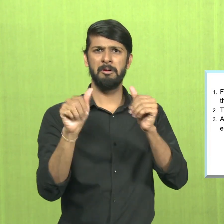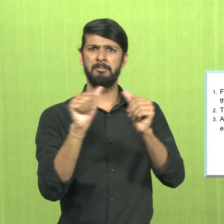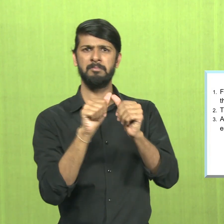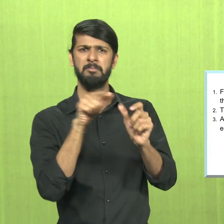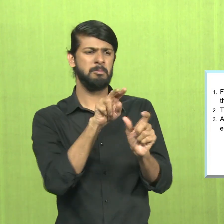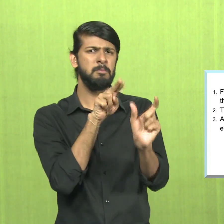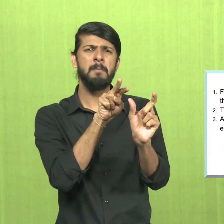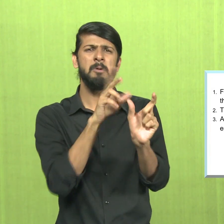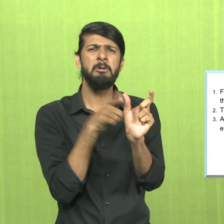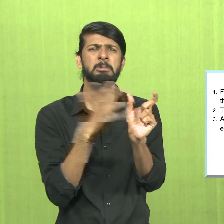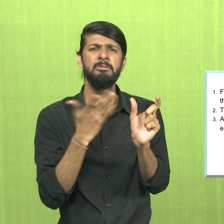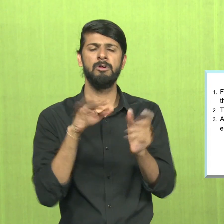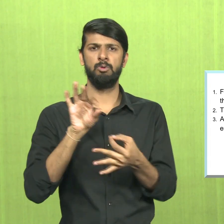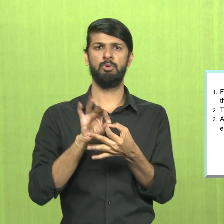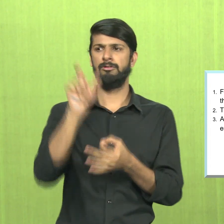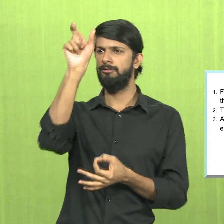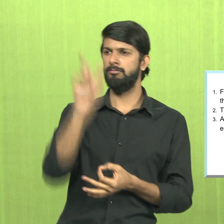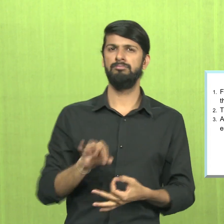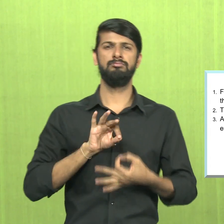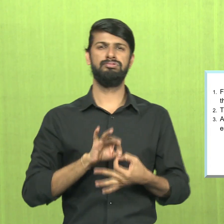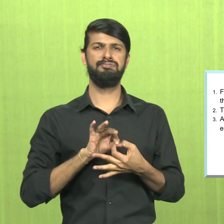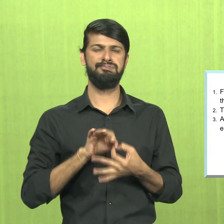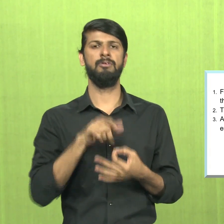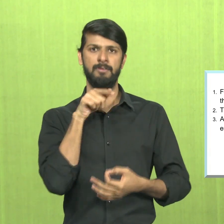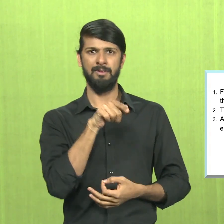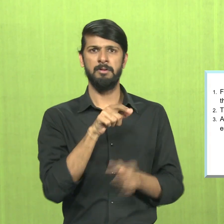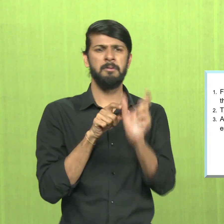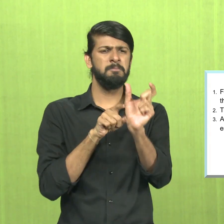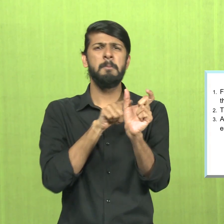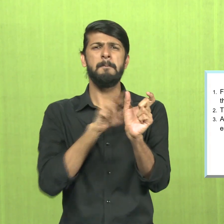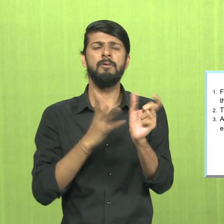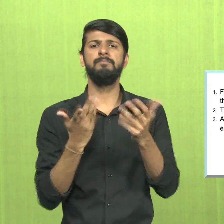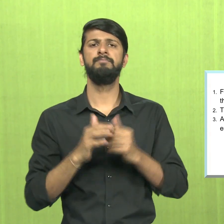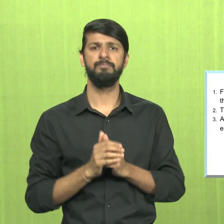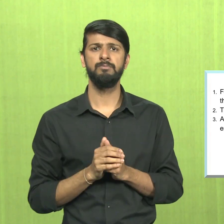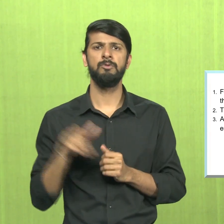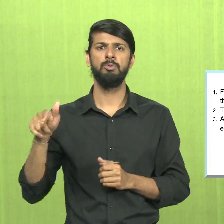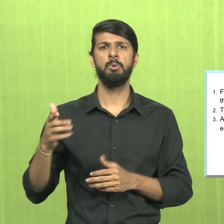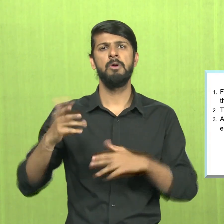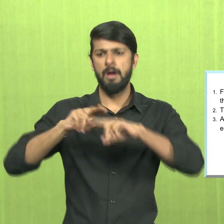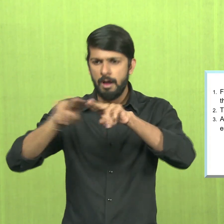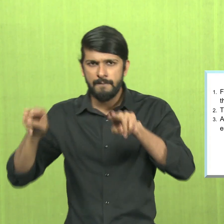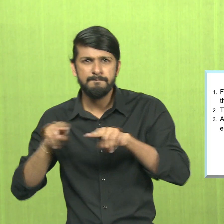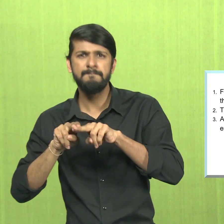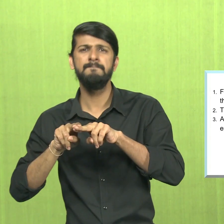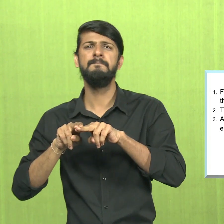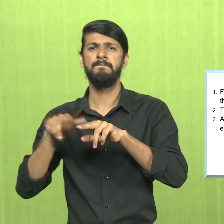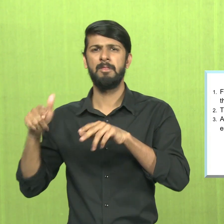कि बोर्ड बुद्धा मींस इनलाइटेड और अ वैकेंट हुआ